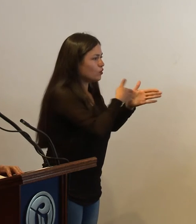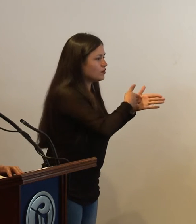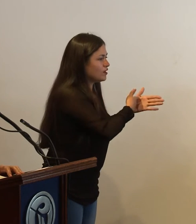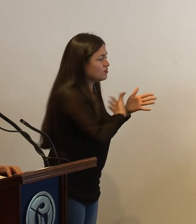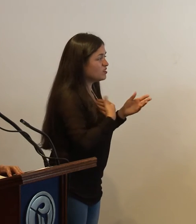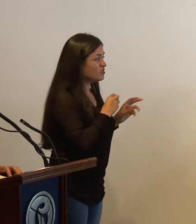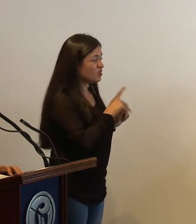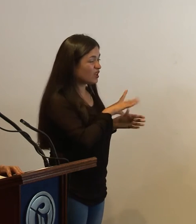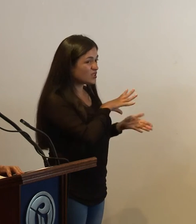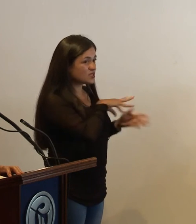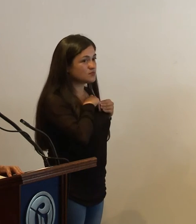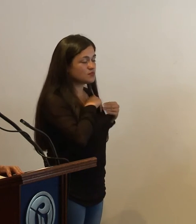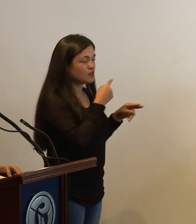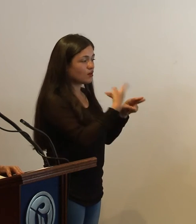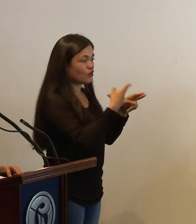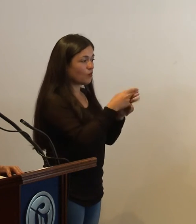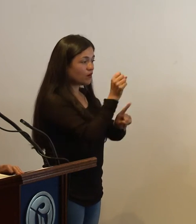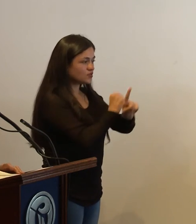cedimos y eso